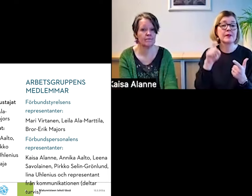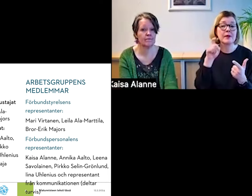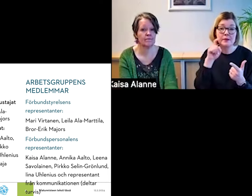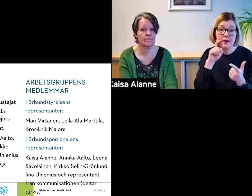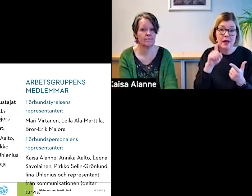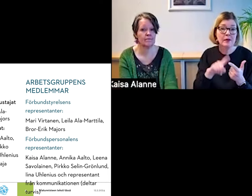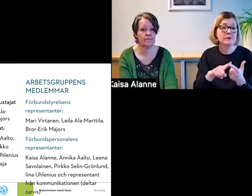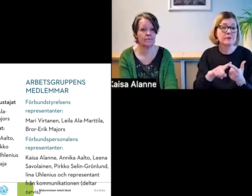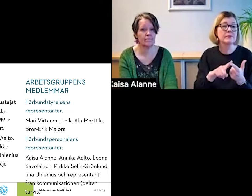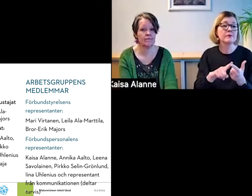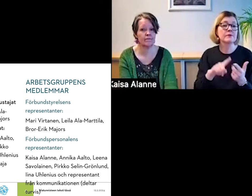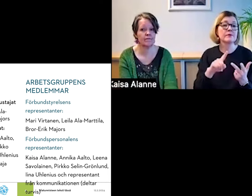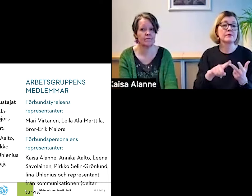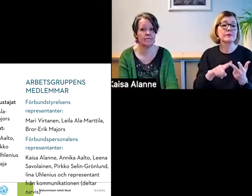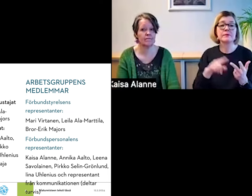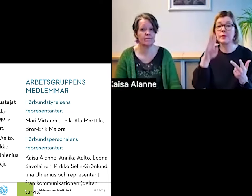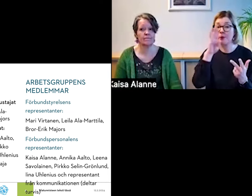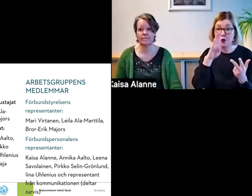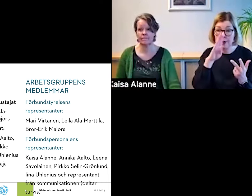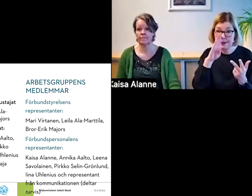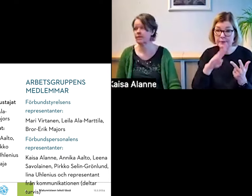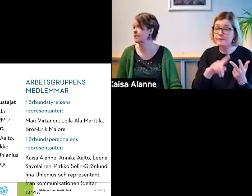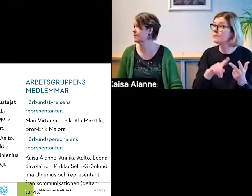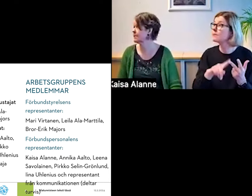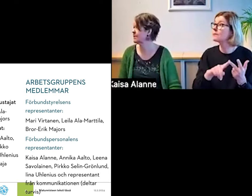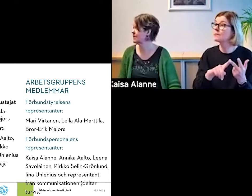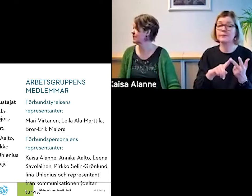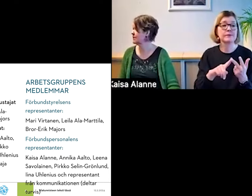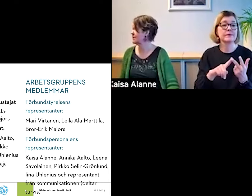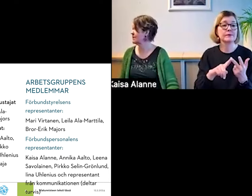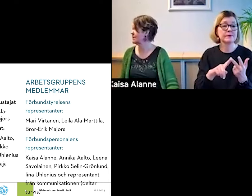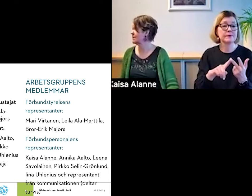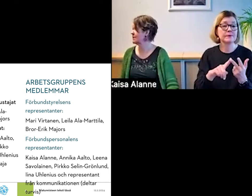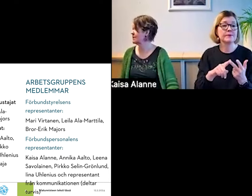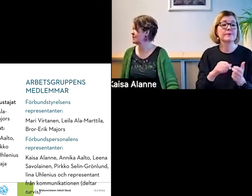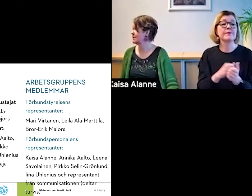Virtanen. Sitten Leila Alamarttila, Bror-Erik Majors.